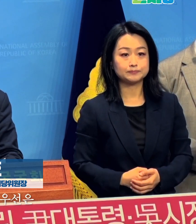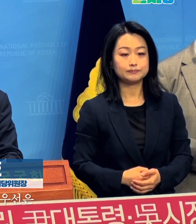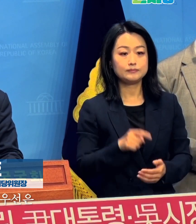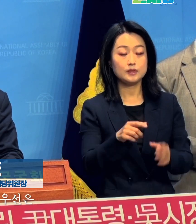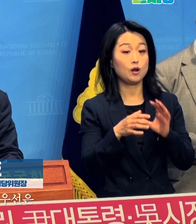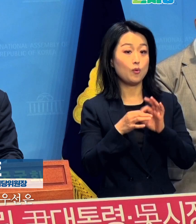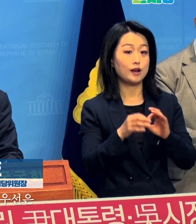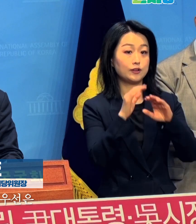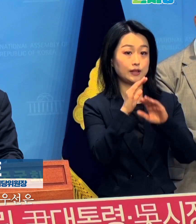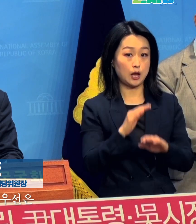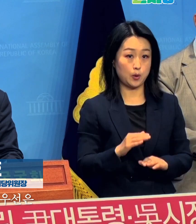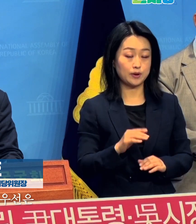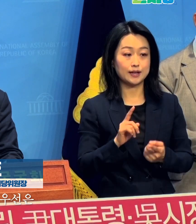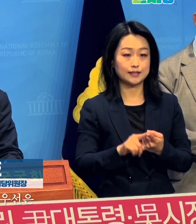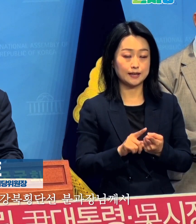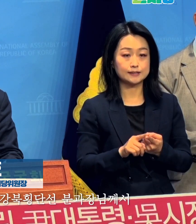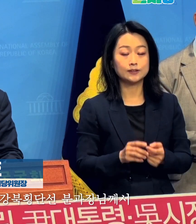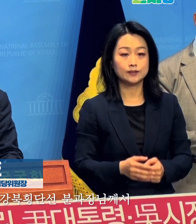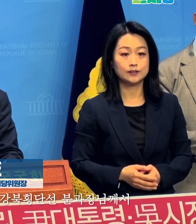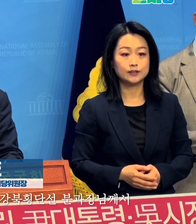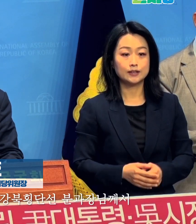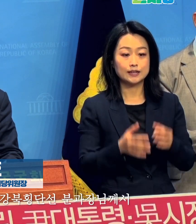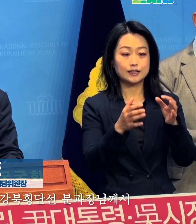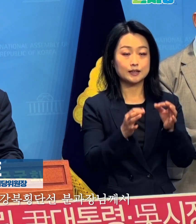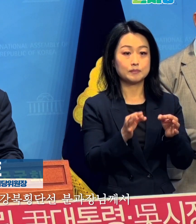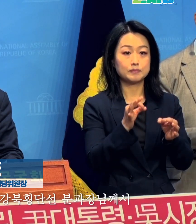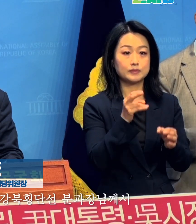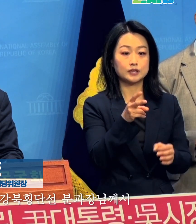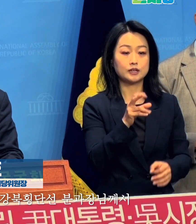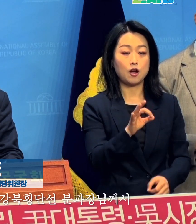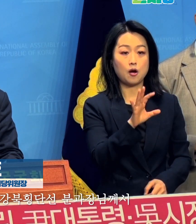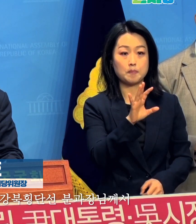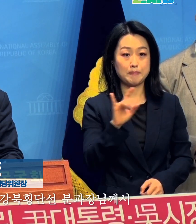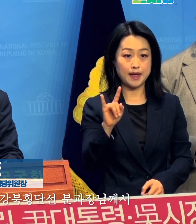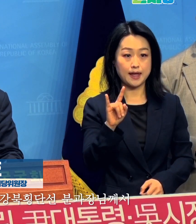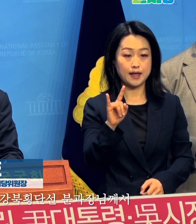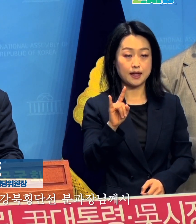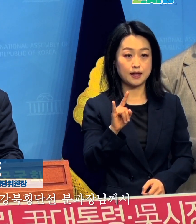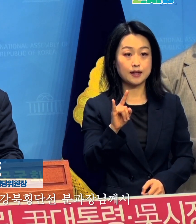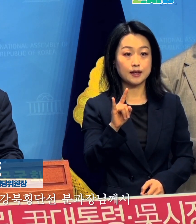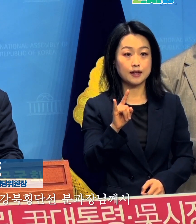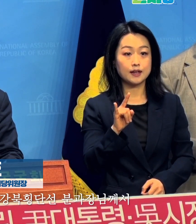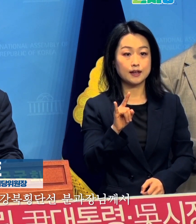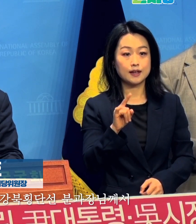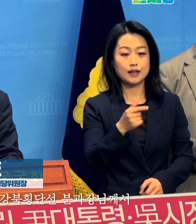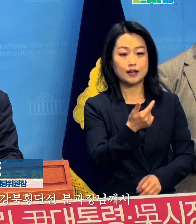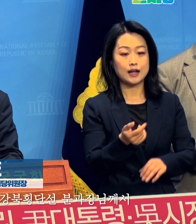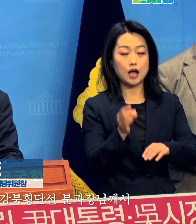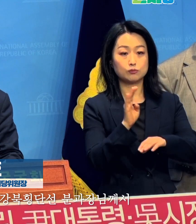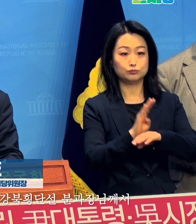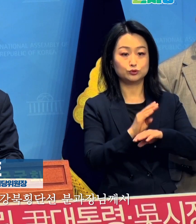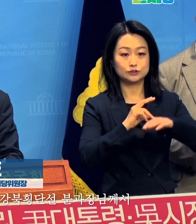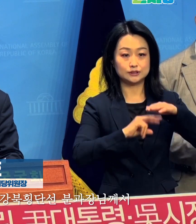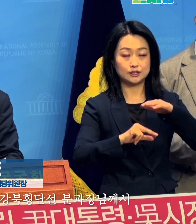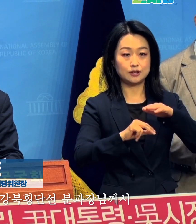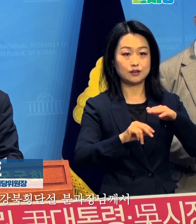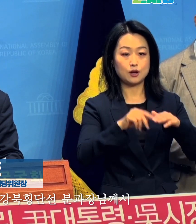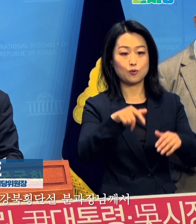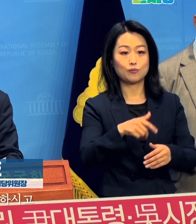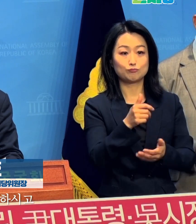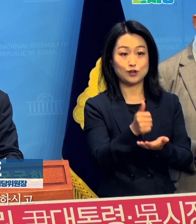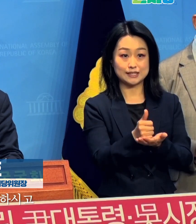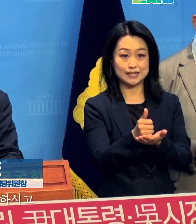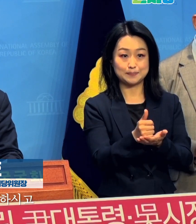이와 관련돼서 우선은 김영배 서울시당 도시철도위원회 강국행단선